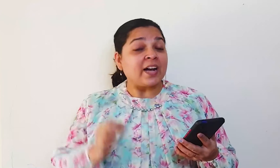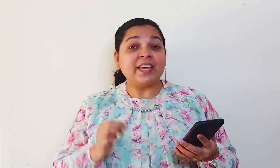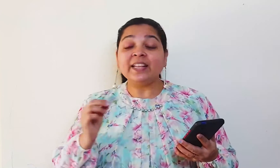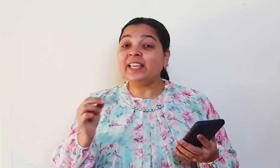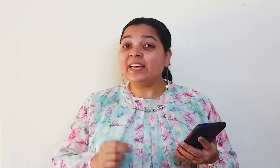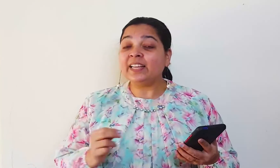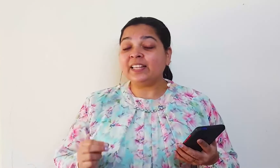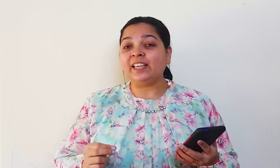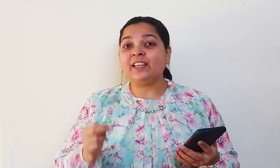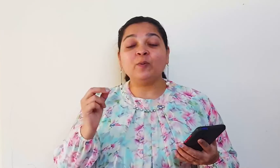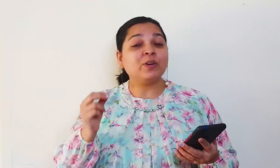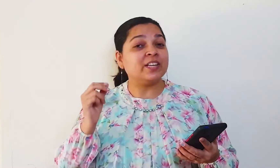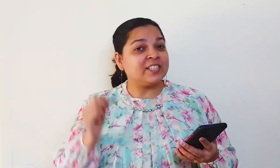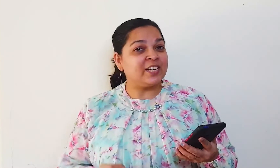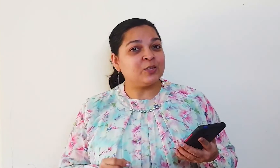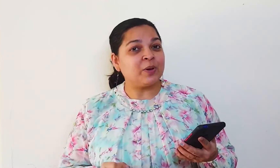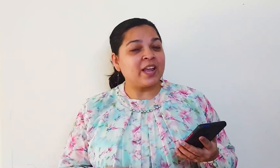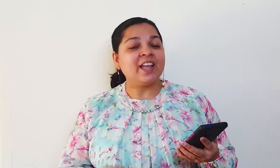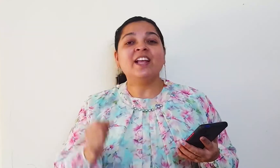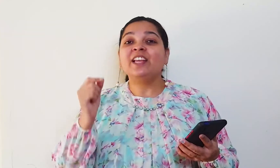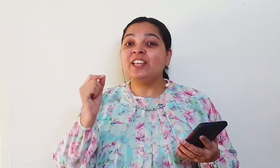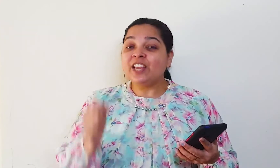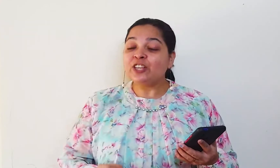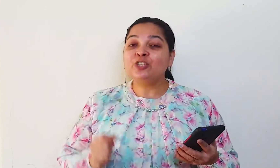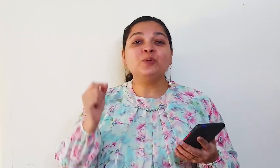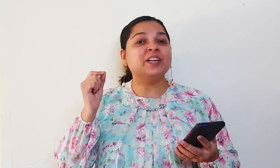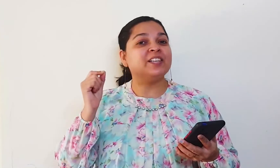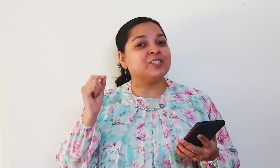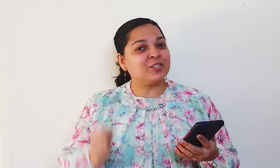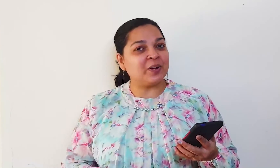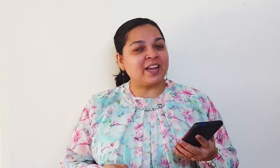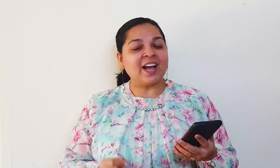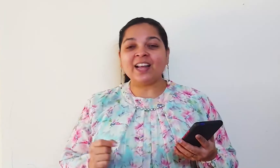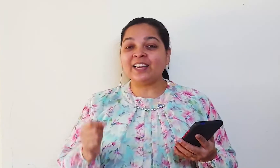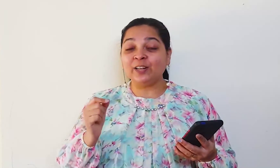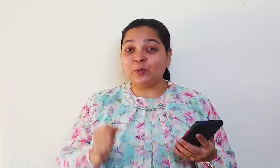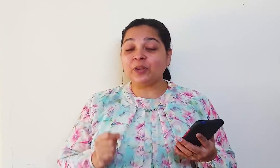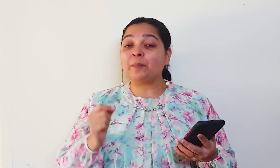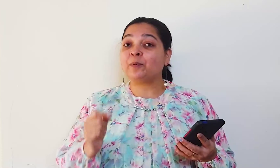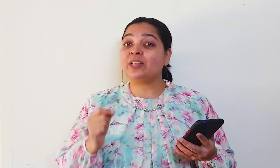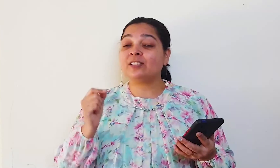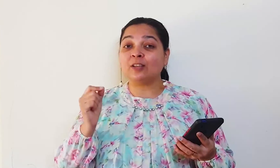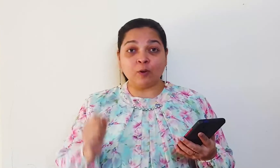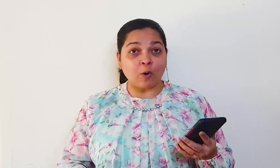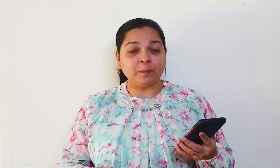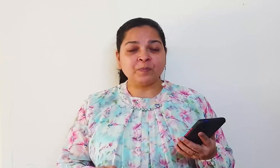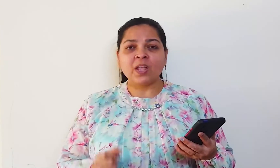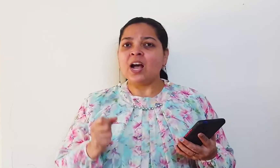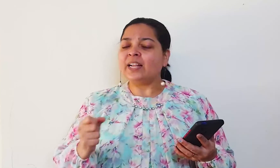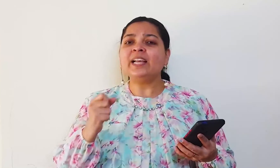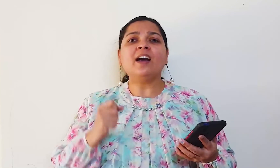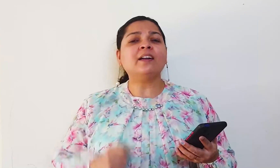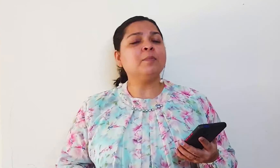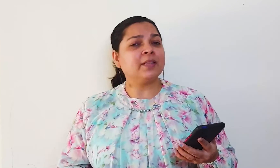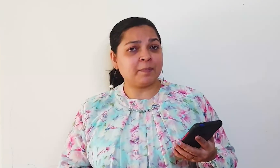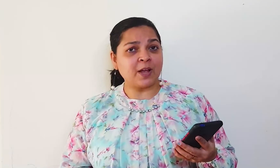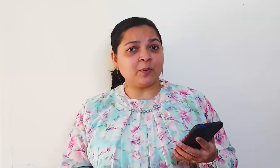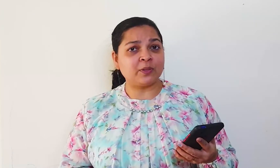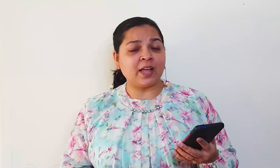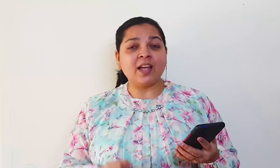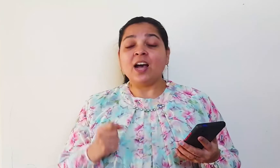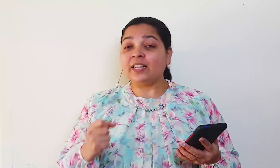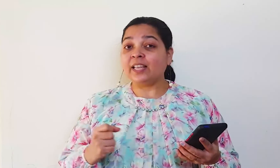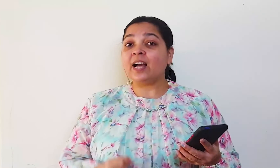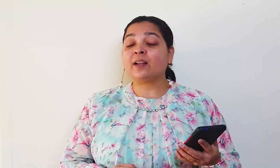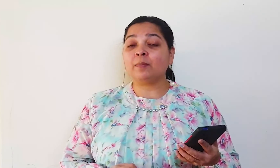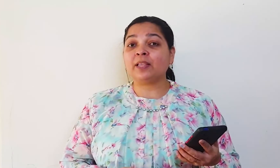त? अधिकारको अर्थ यो हो कि तपाईँसँग आज्ञा गर्ने अधिकार छ। तपाईँ भन्नुहुन्छ होला, स्वर्ग र